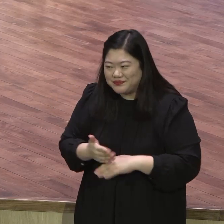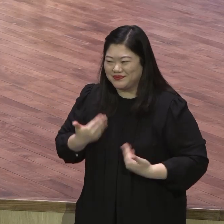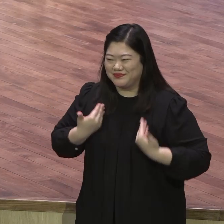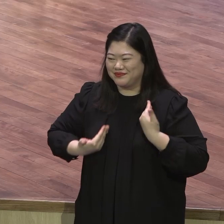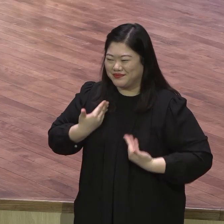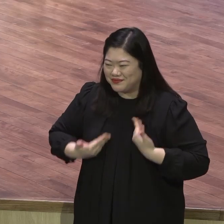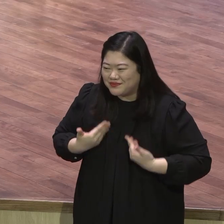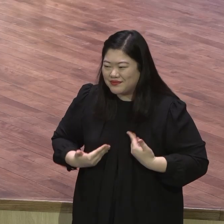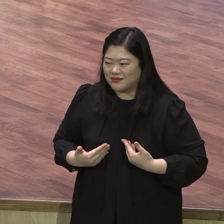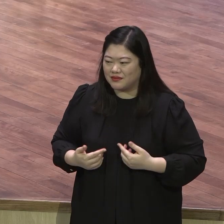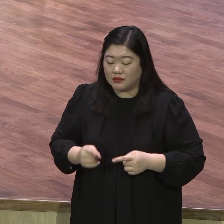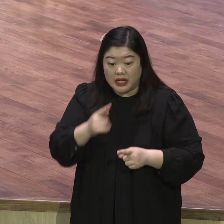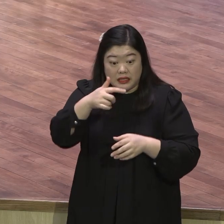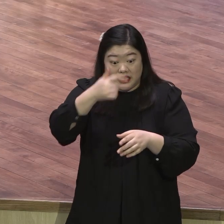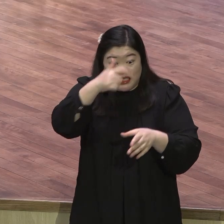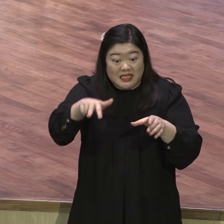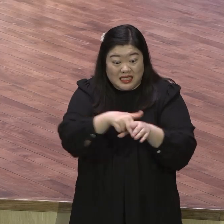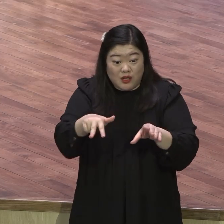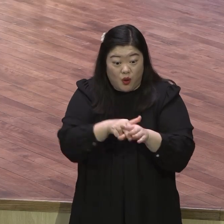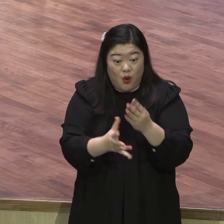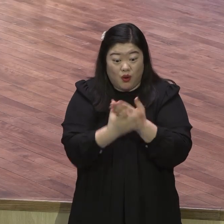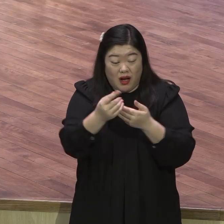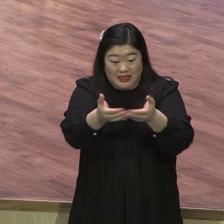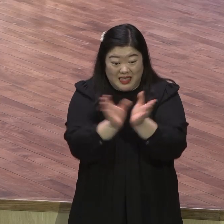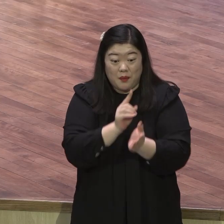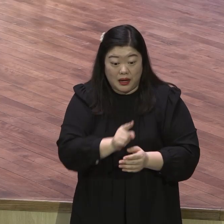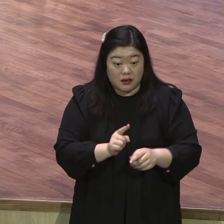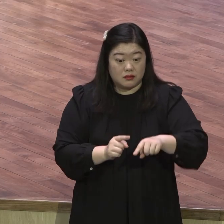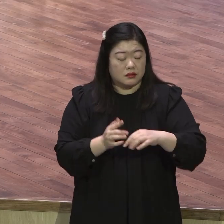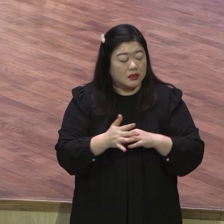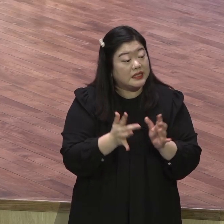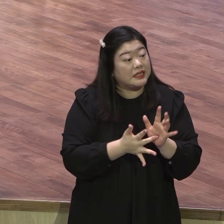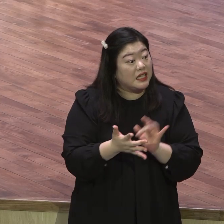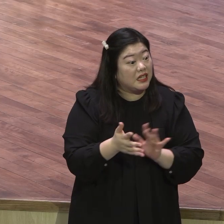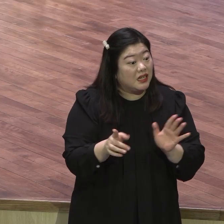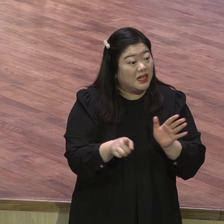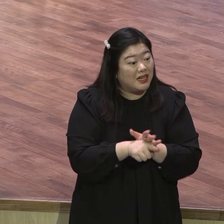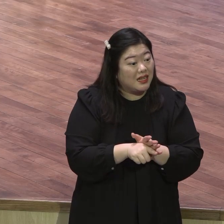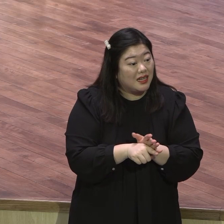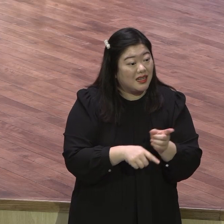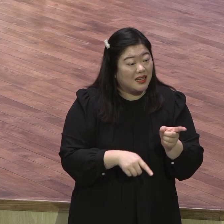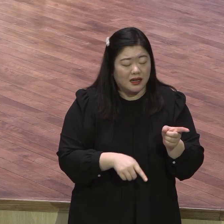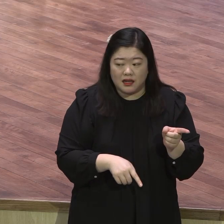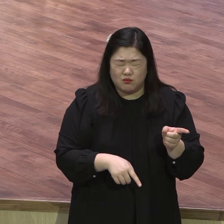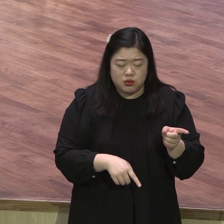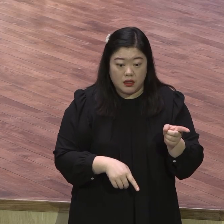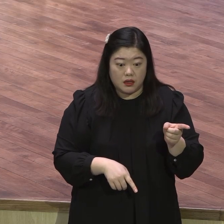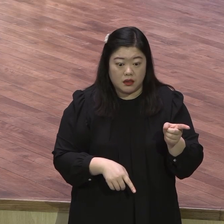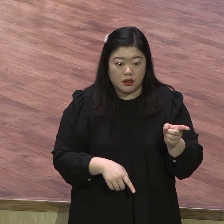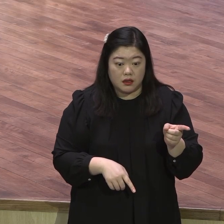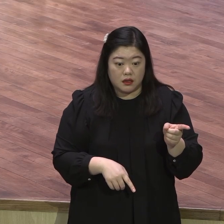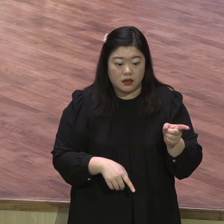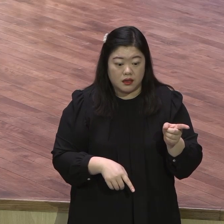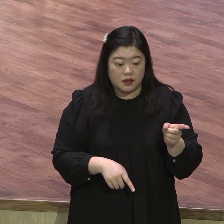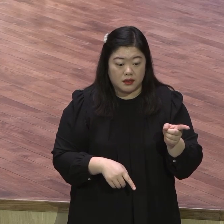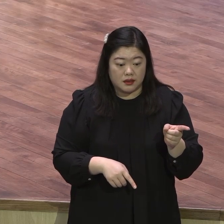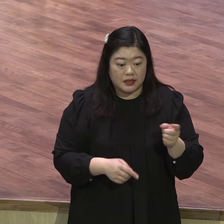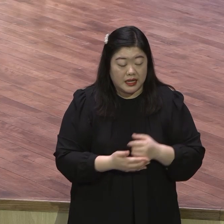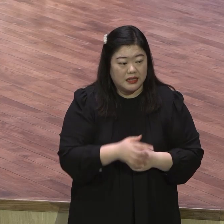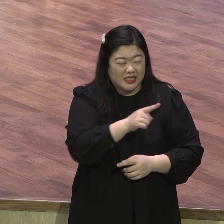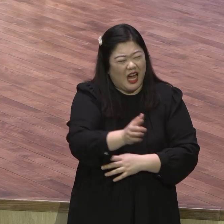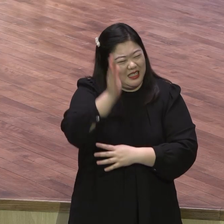예수 믿으세요? 교회 나가서 여기까지 물었다니까 내가 교회에서 날 노상 설교하고 간장하고 했잖아요. 예수 믿느냐